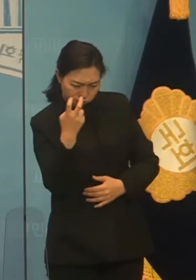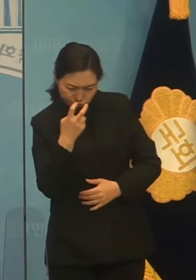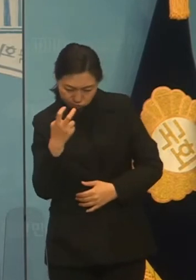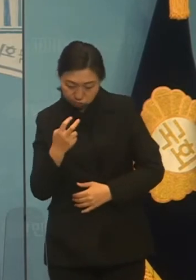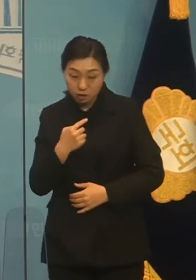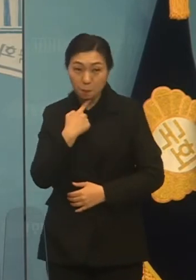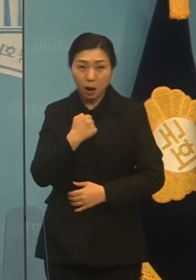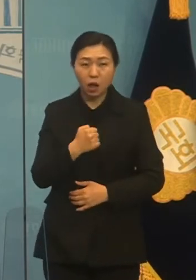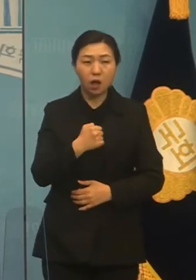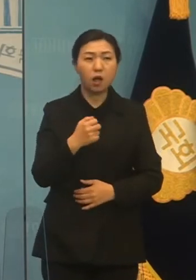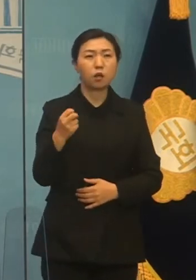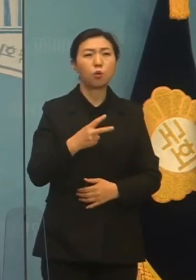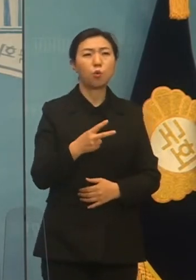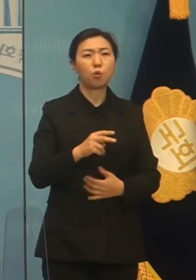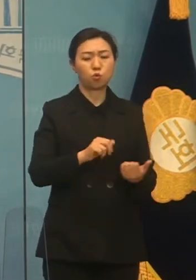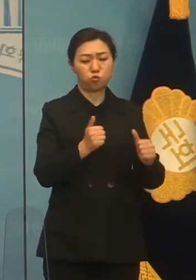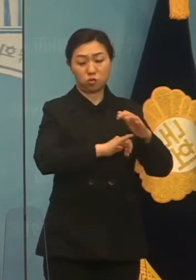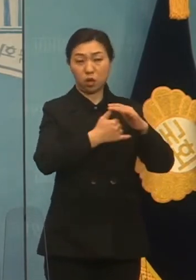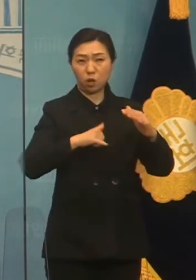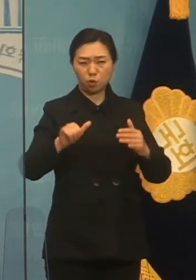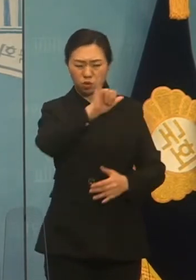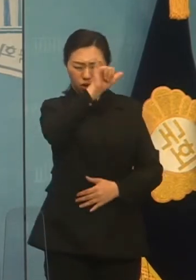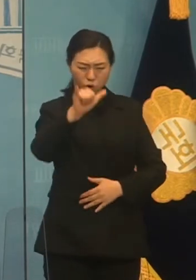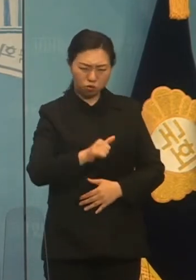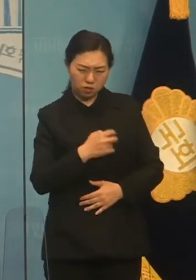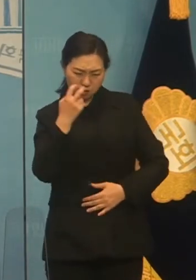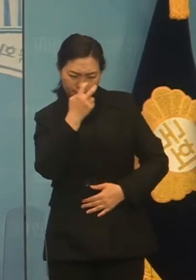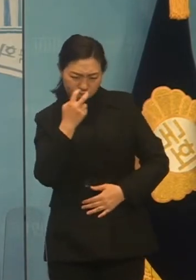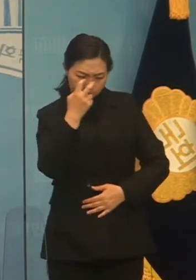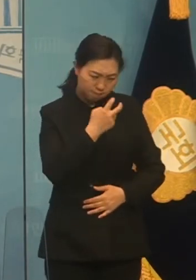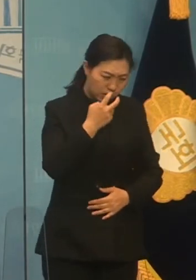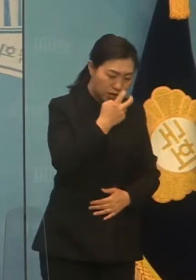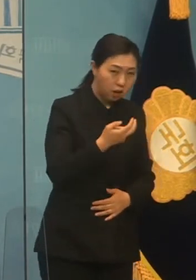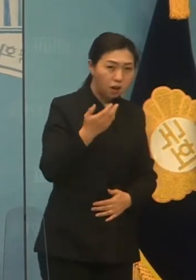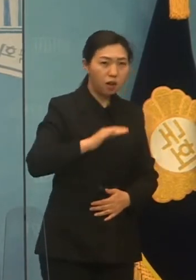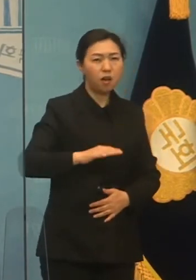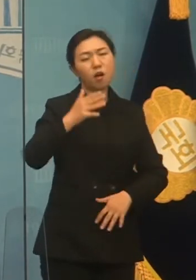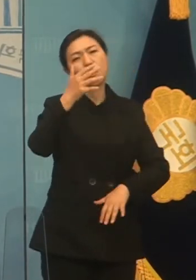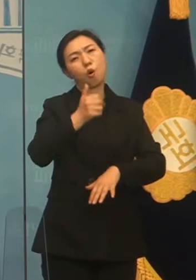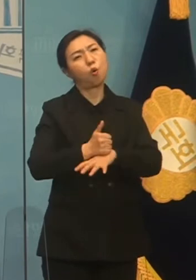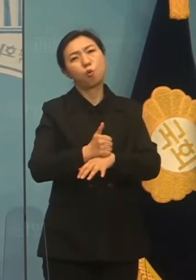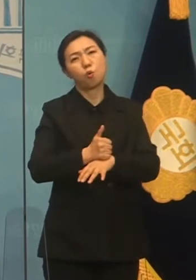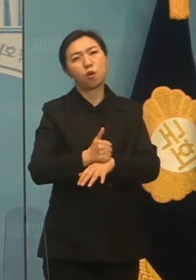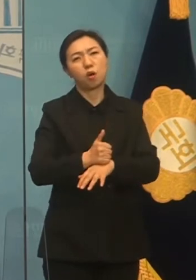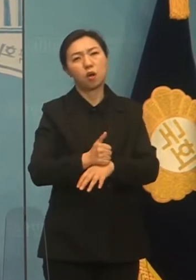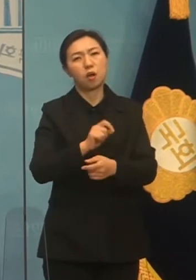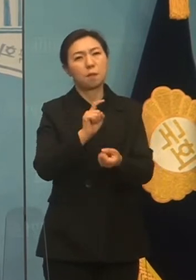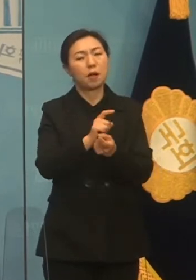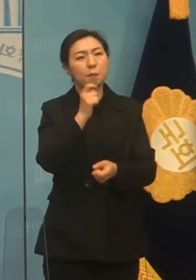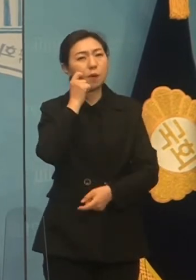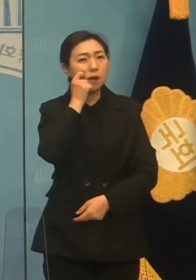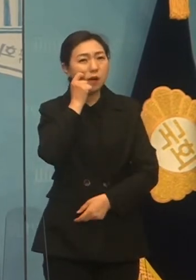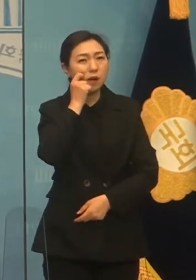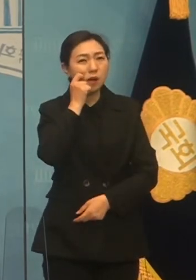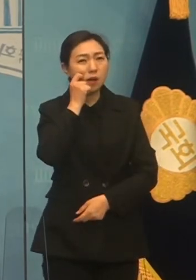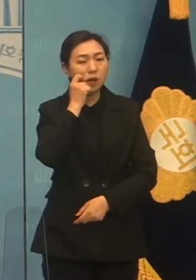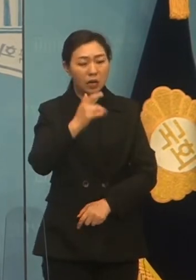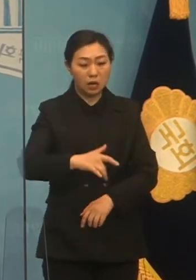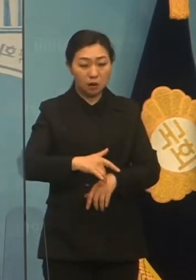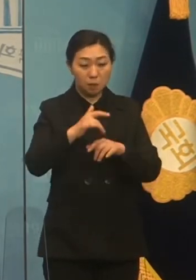전국 방방곳곳을 헤맸지만 결국 아이들을 찾지 못했습니다. 전 국민이 실종 어린이들의